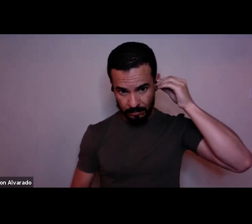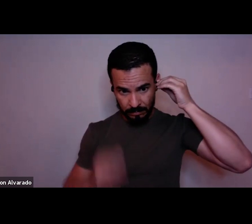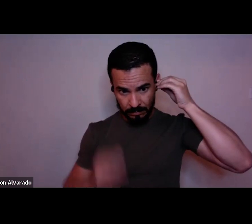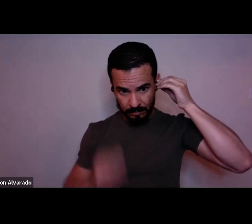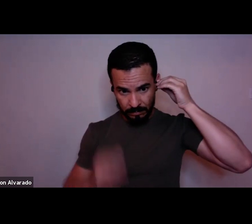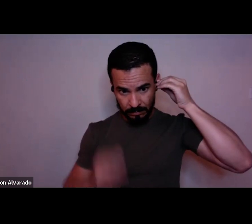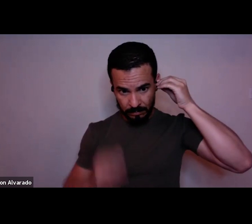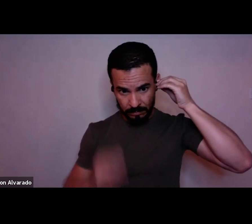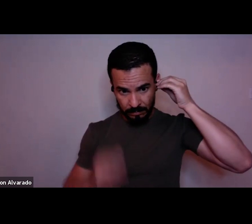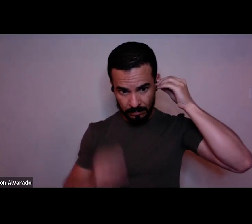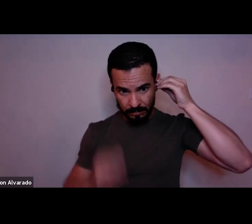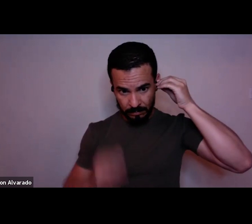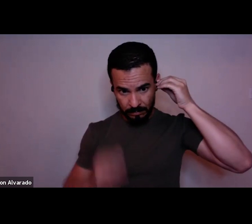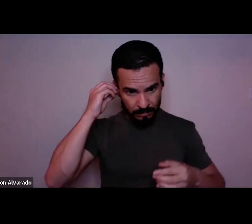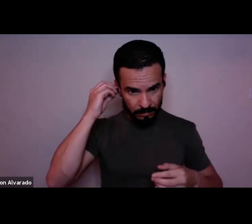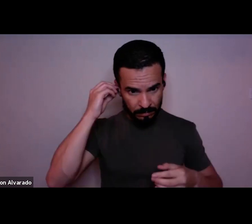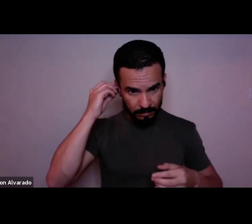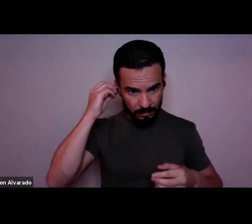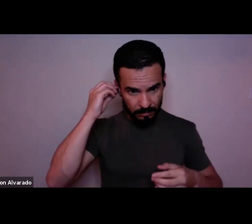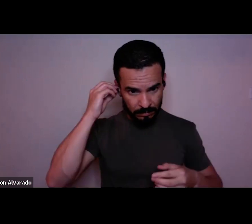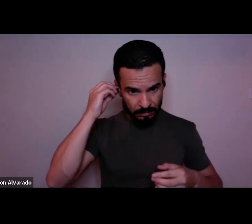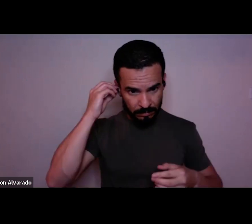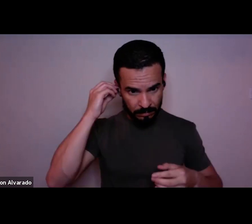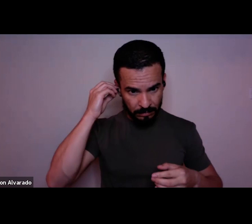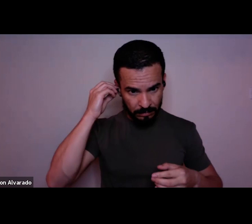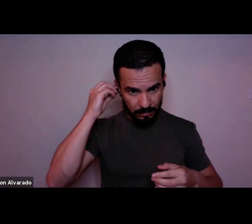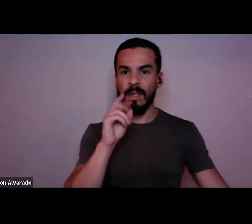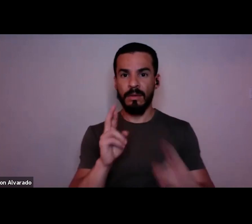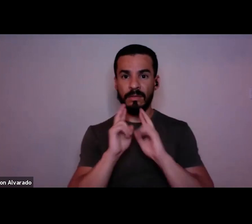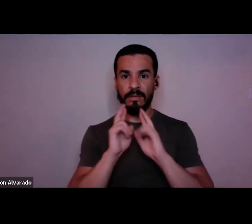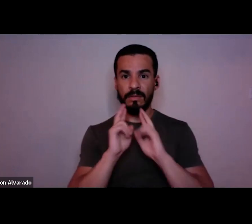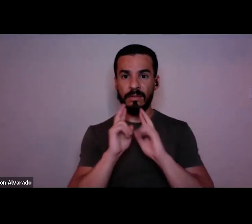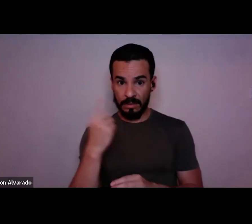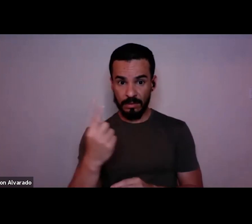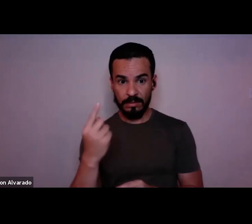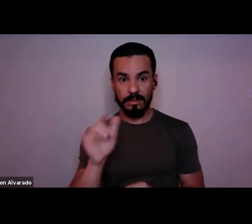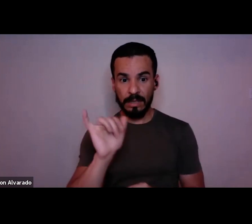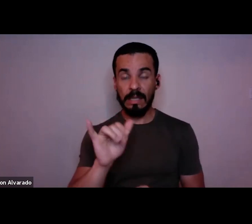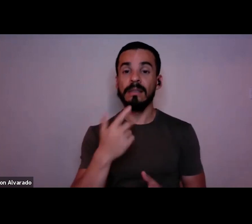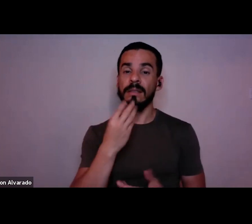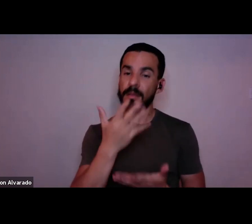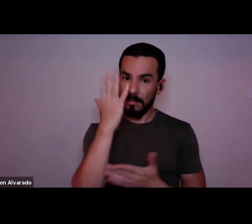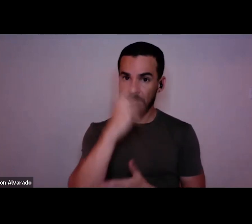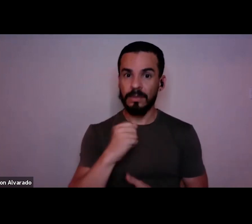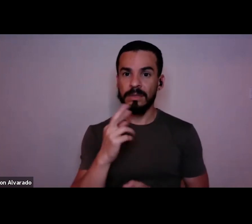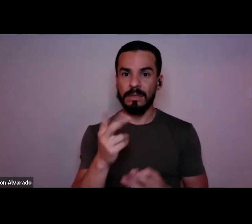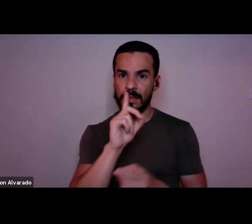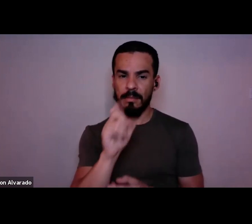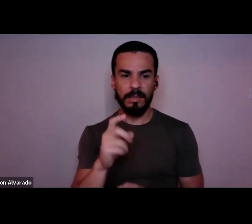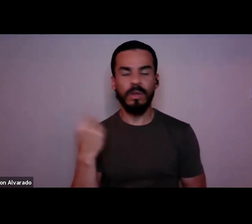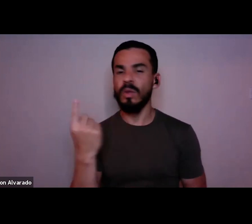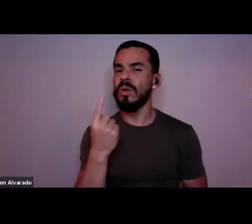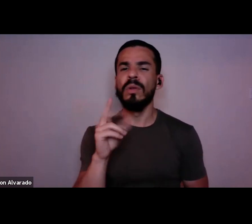Sí sí mejor verdad este es muy linda esta que estás diciendo porque no es que la pandemia